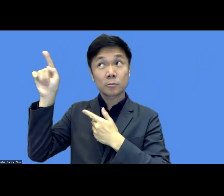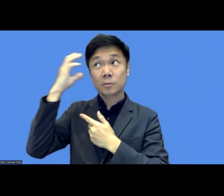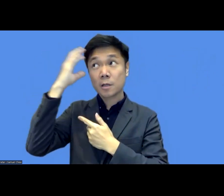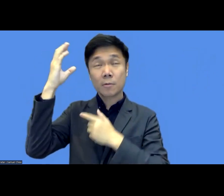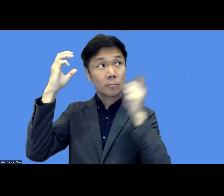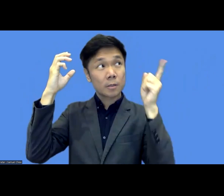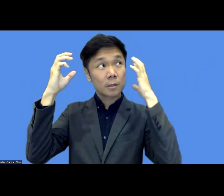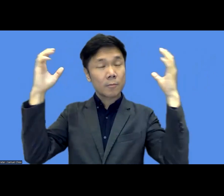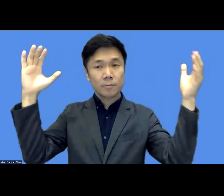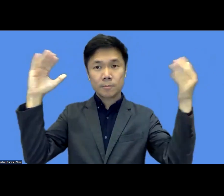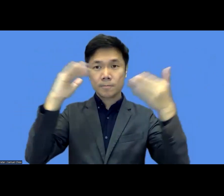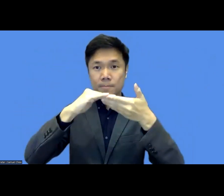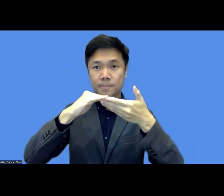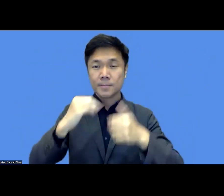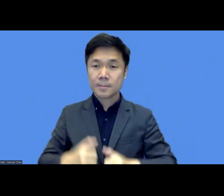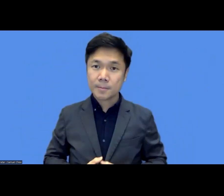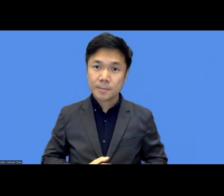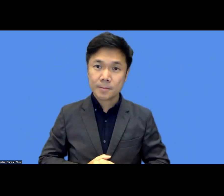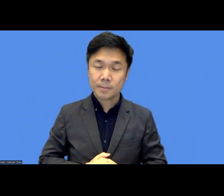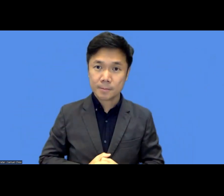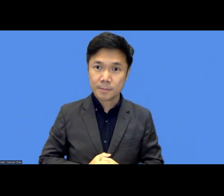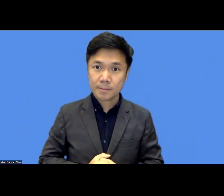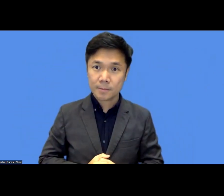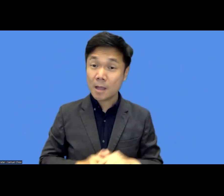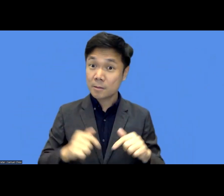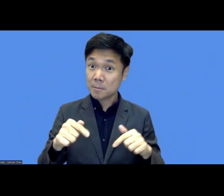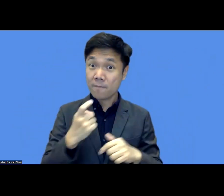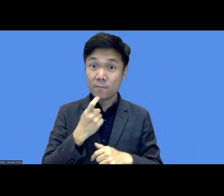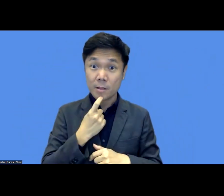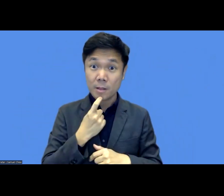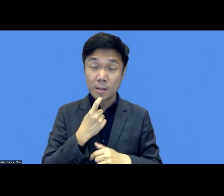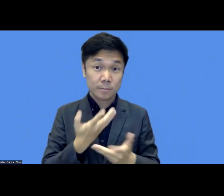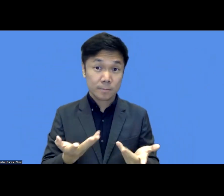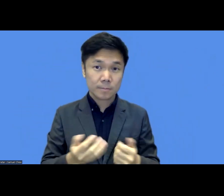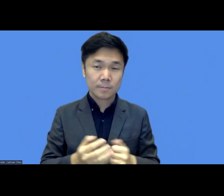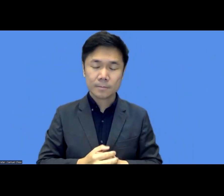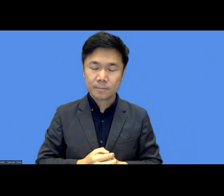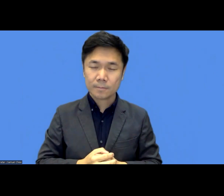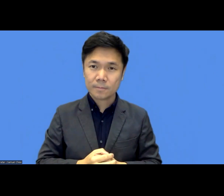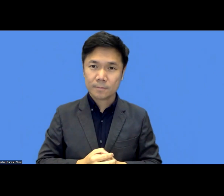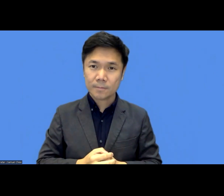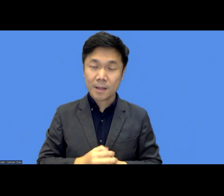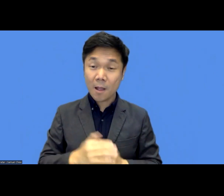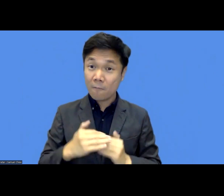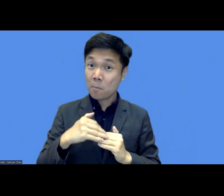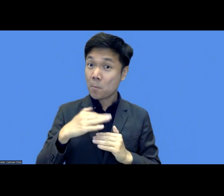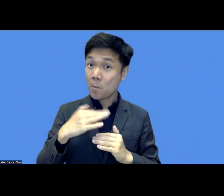que la mayoría de esas promesas sí se realizó. Por ejemplo, Finlandia prometió